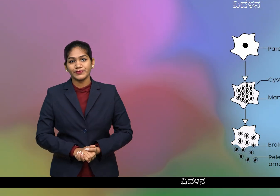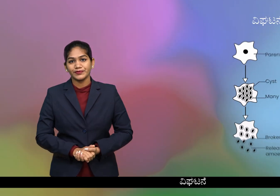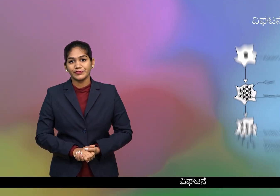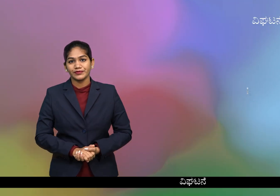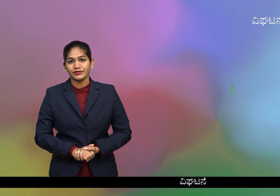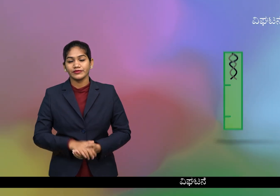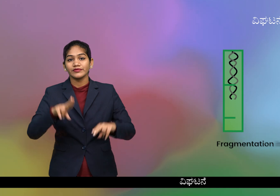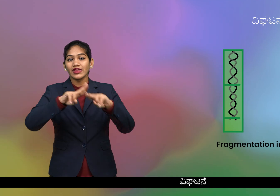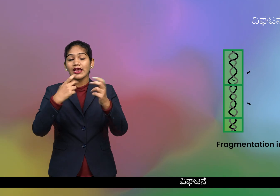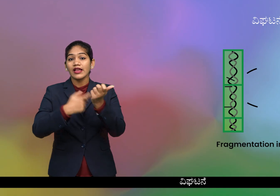ವಿಘಟನೆ,